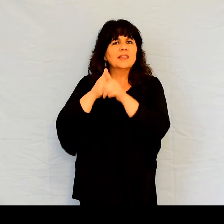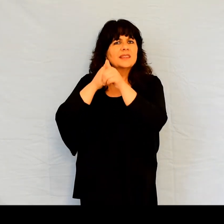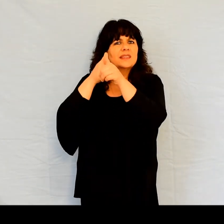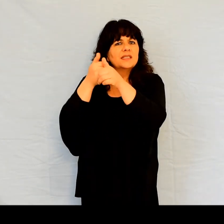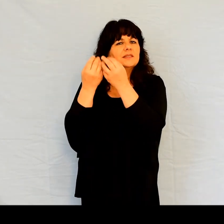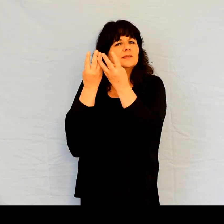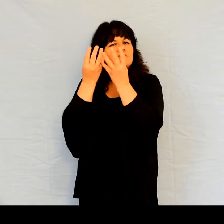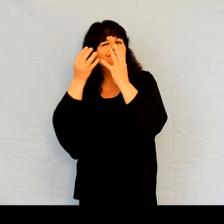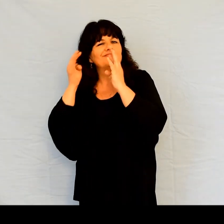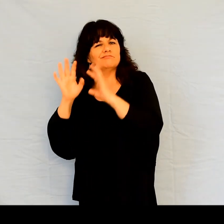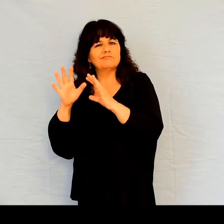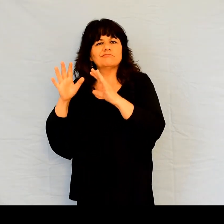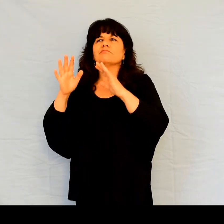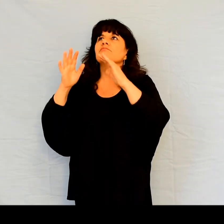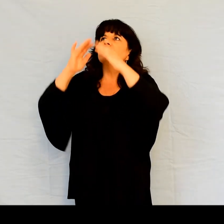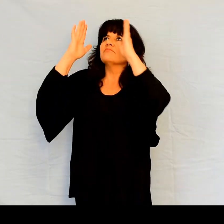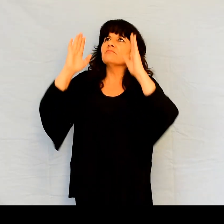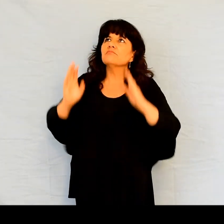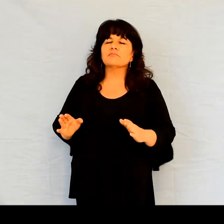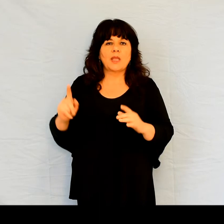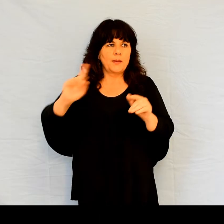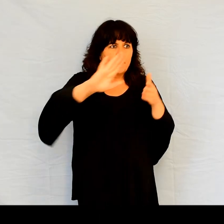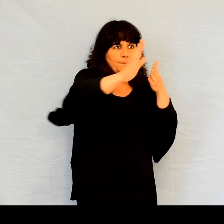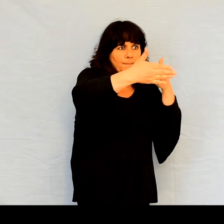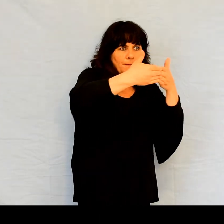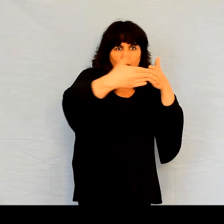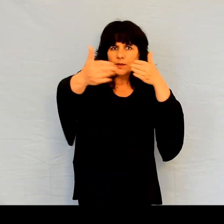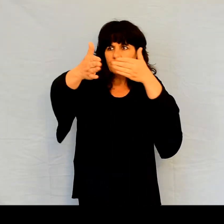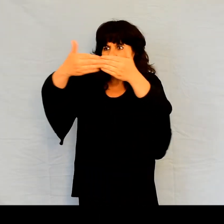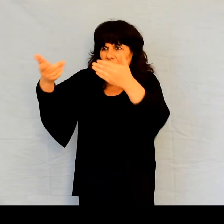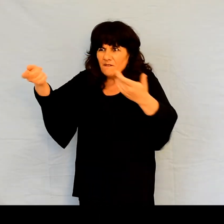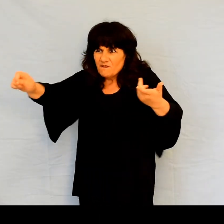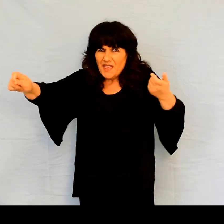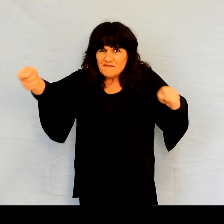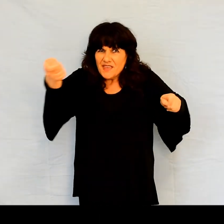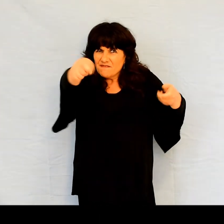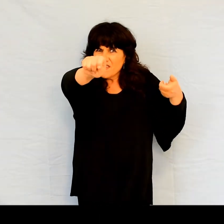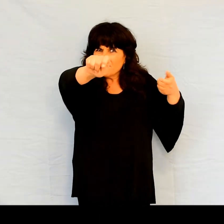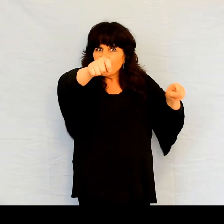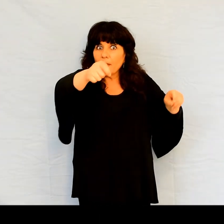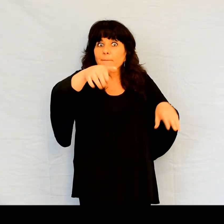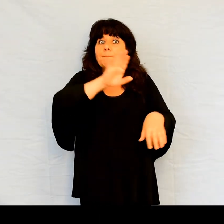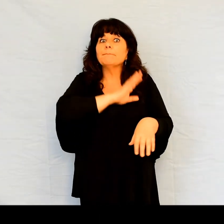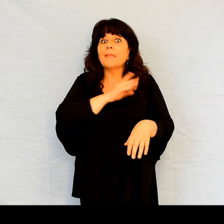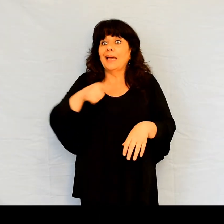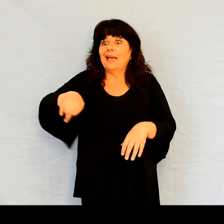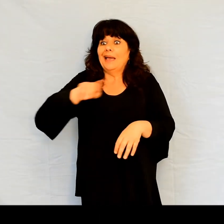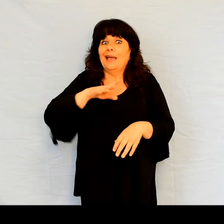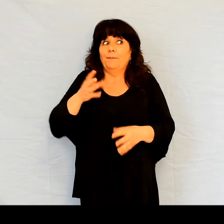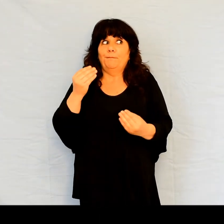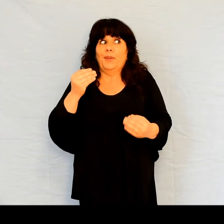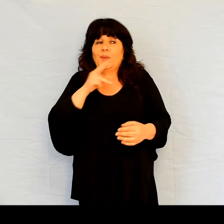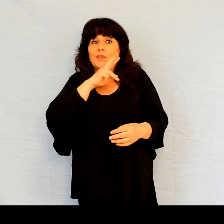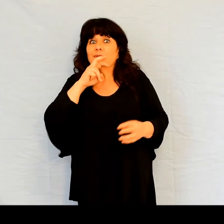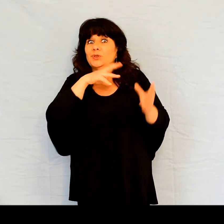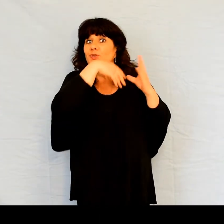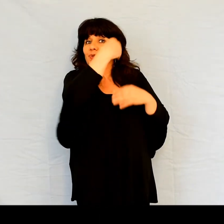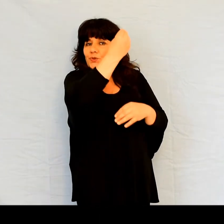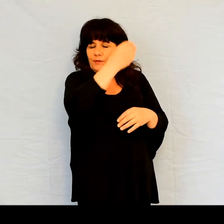étaient verrouillées par crainte des Juifs, Jésus vint. Il était là, au milieu d'eux.